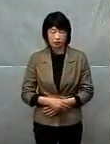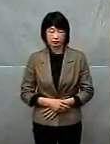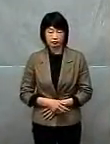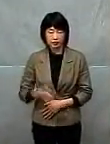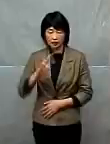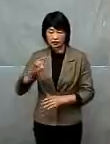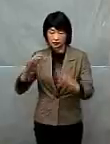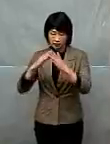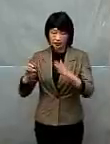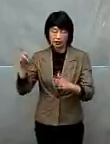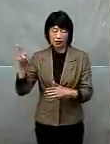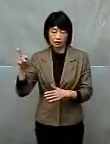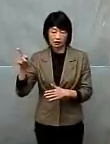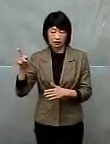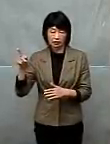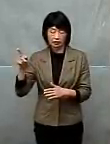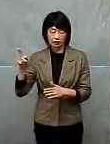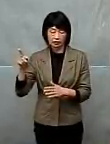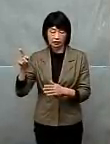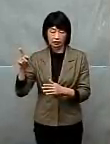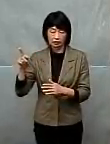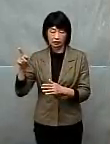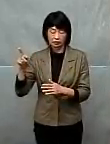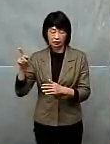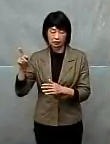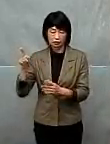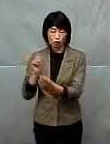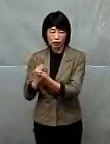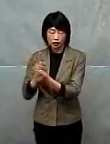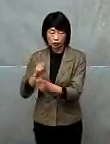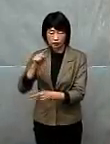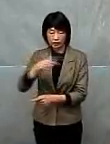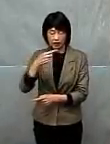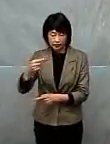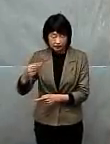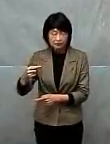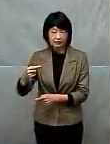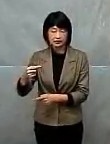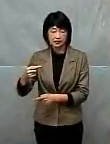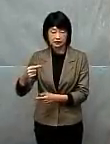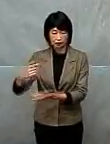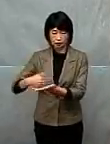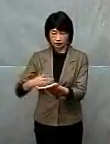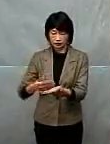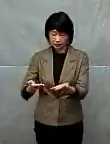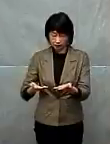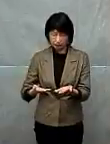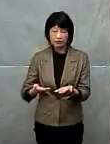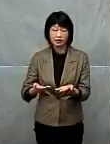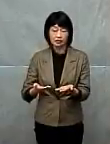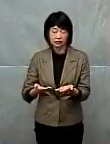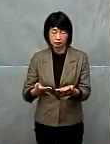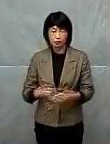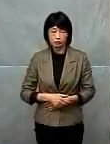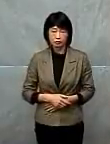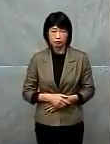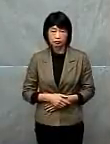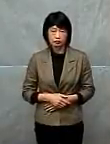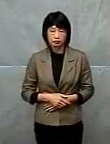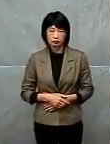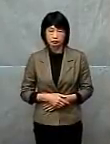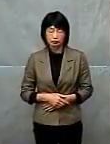の対応、大事的な議会の対応を見て検討するというようなお話だったんですけども、 はい、